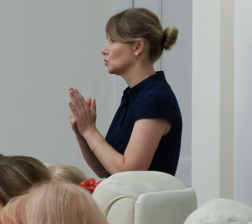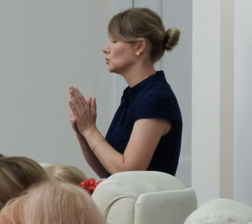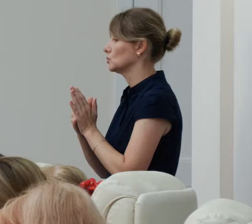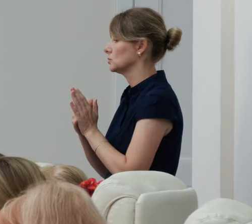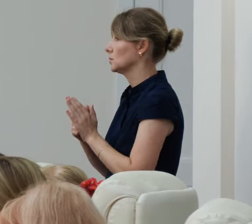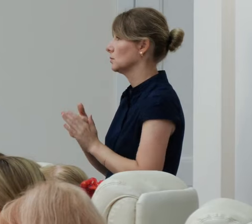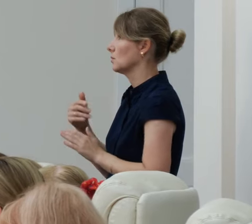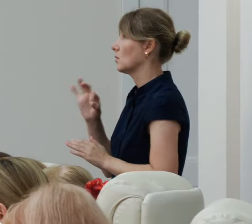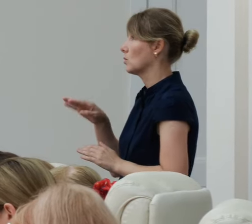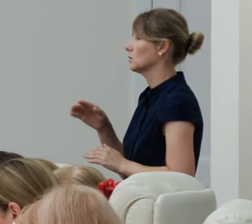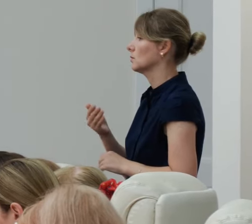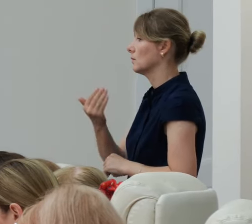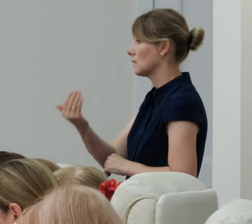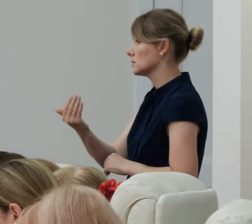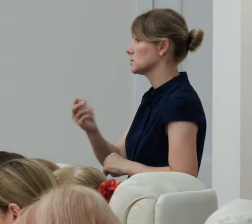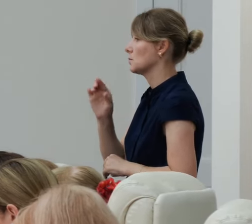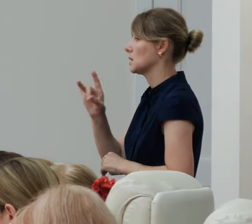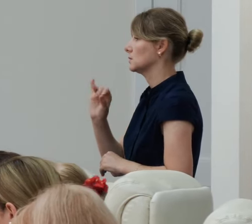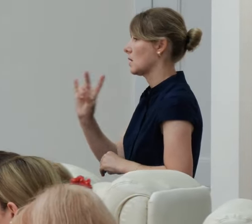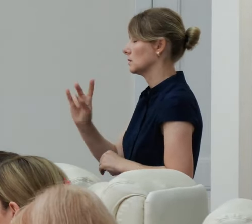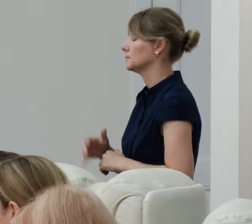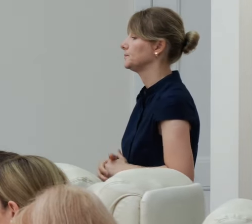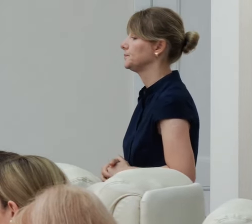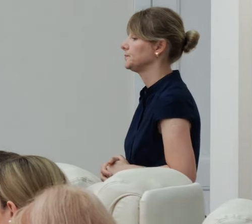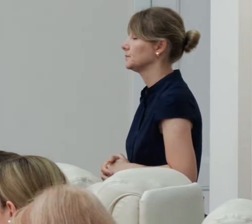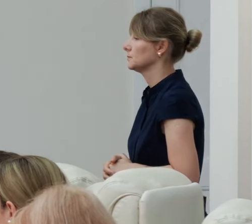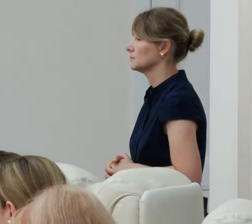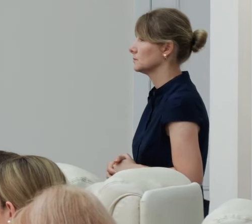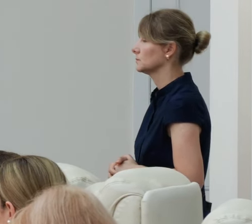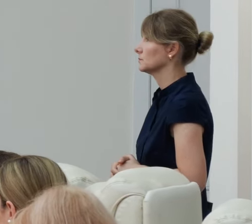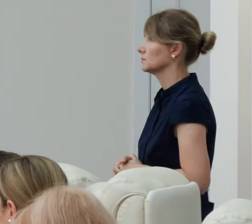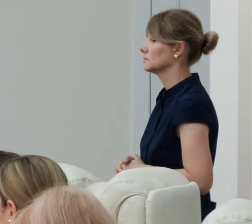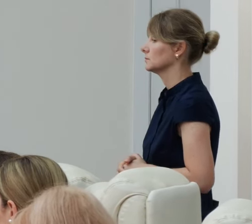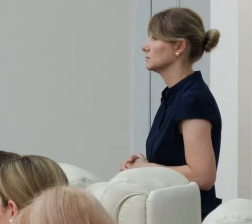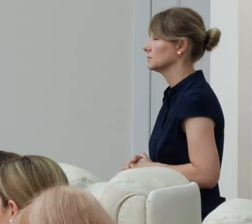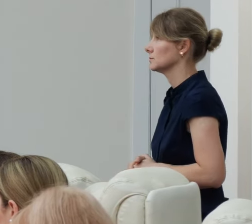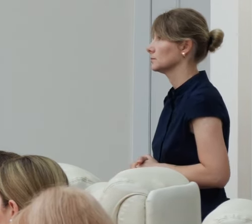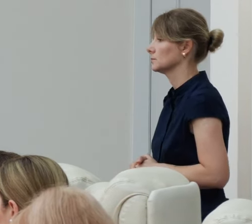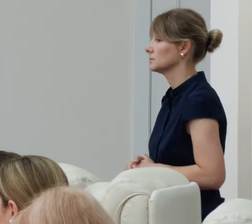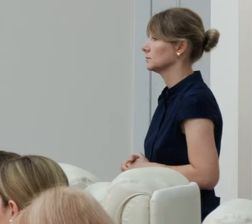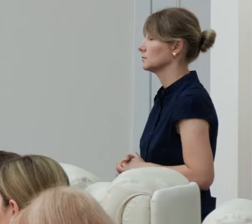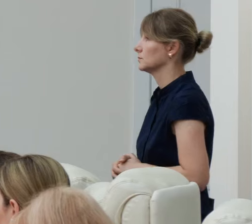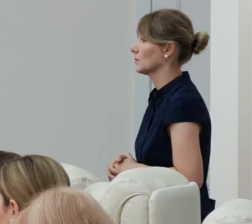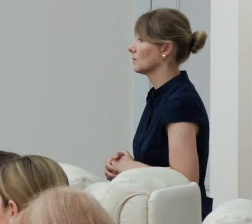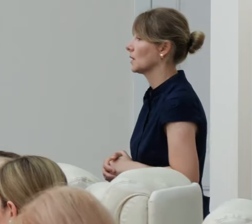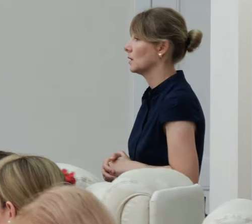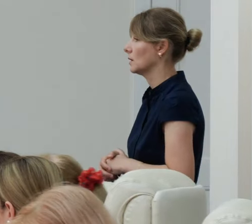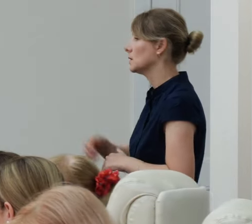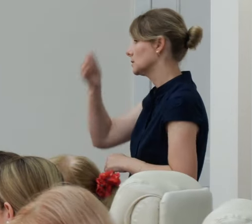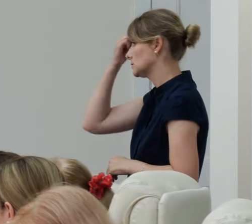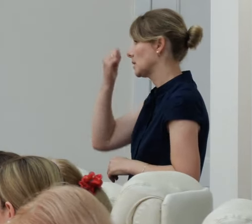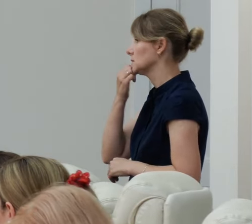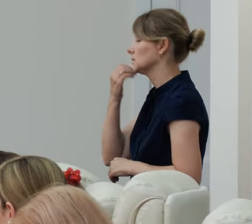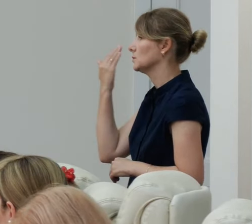partea dumneavoastră. Bertrand, te rog să ia cuvântul. Thank you, Minister. Mulțumesc,